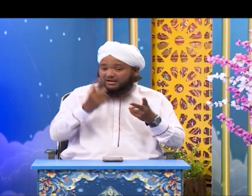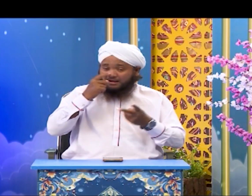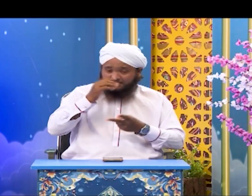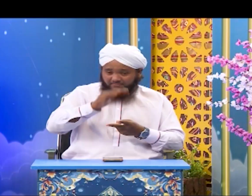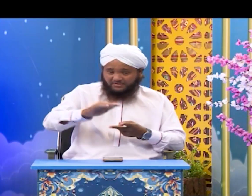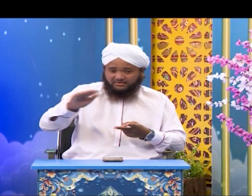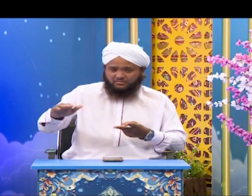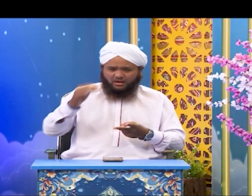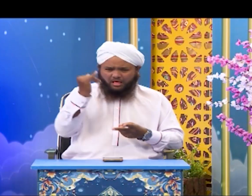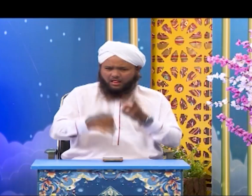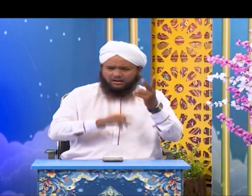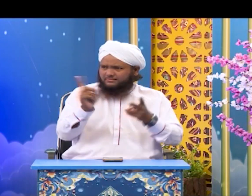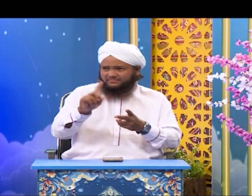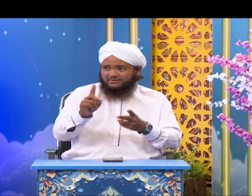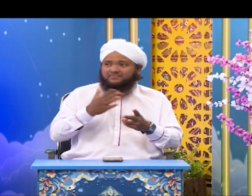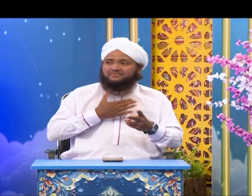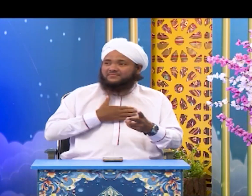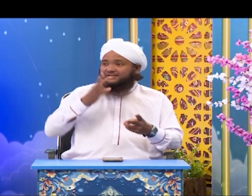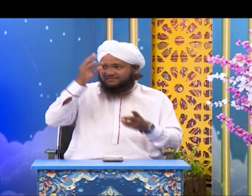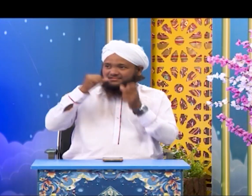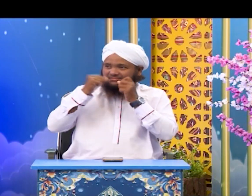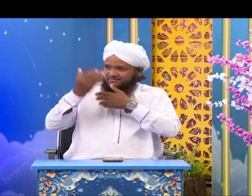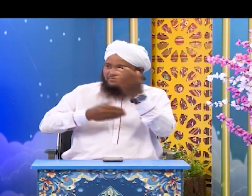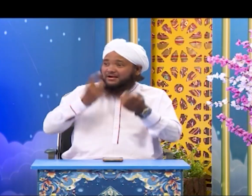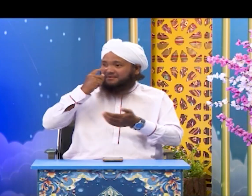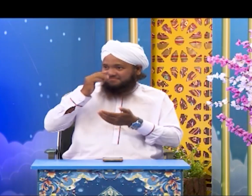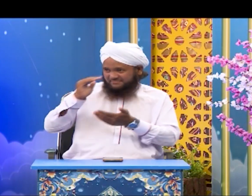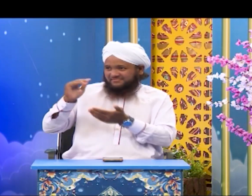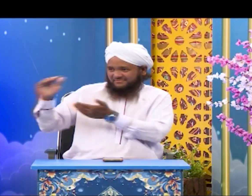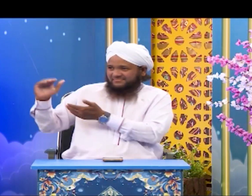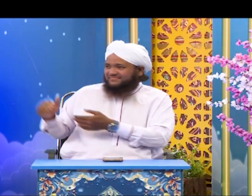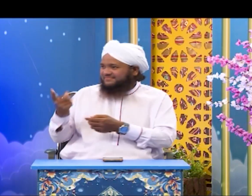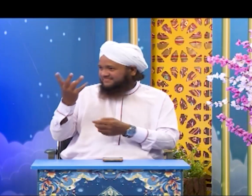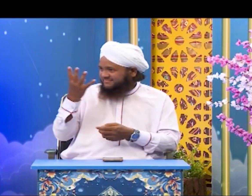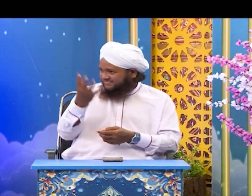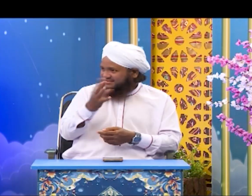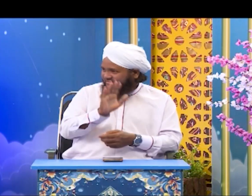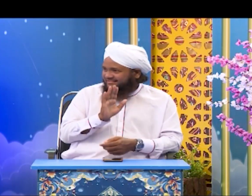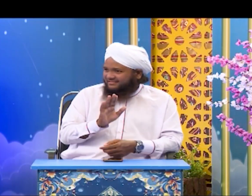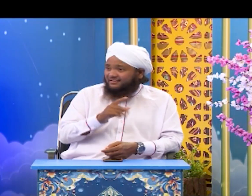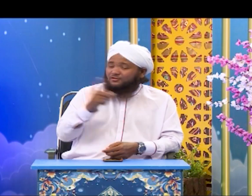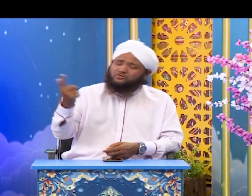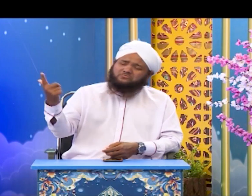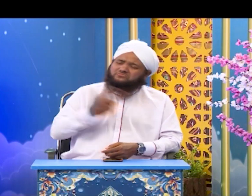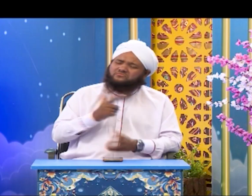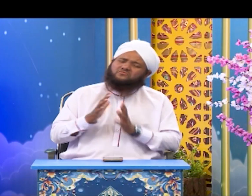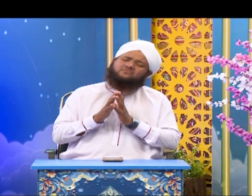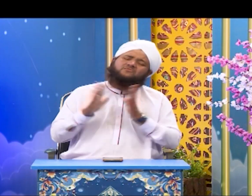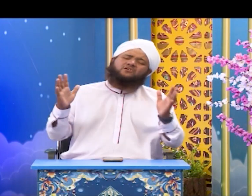برا مت کہو، میں بھی بیٹیوں والا ہوں، بے شک بیٹیاں تو بہت محبت کرنے والیاں، غم گسار